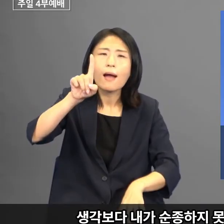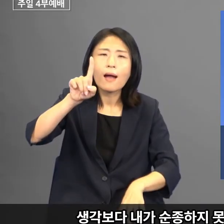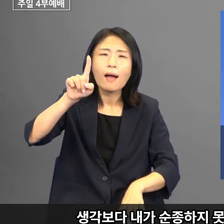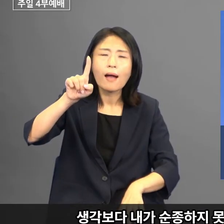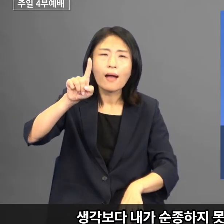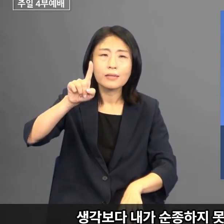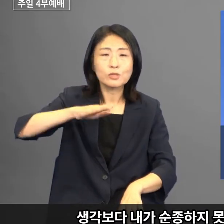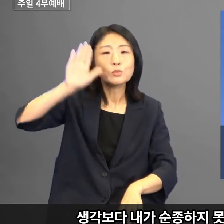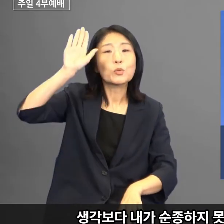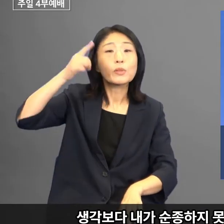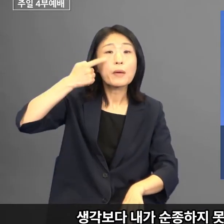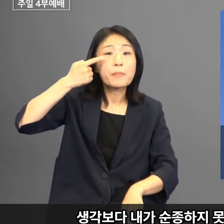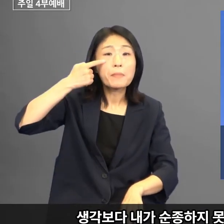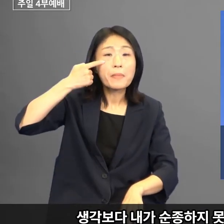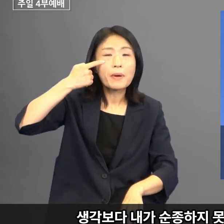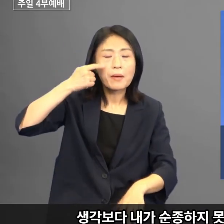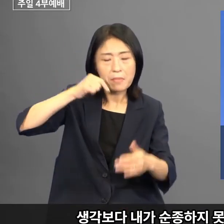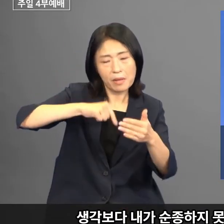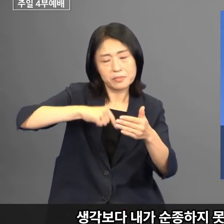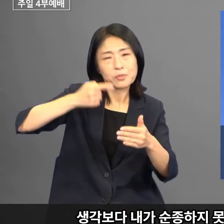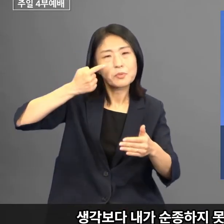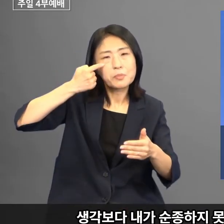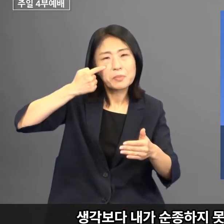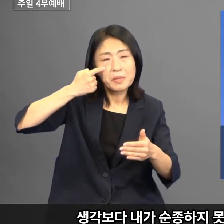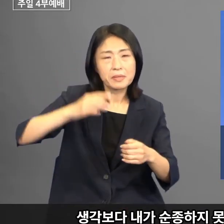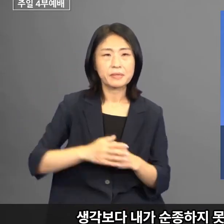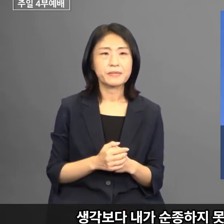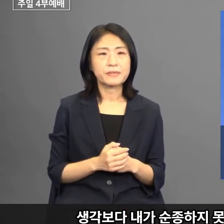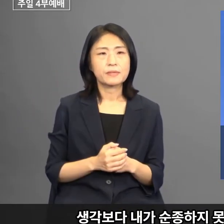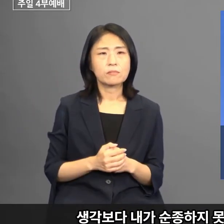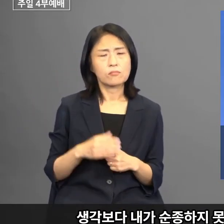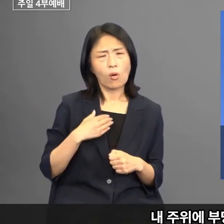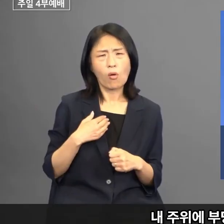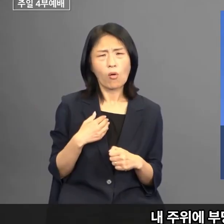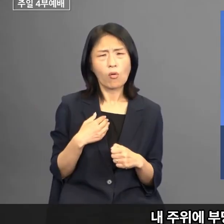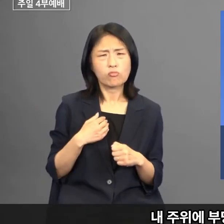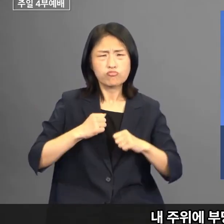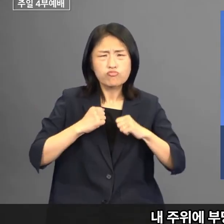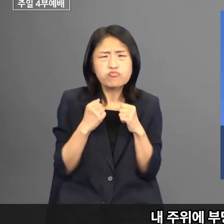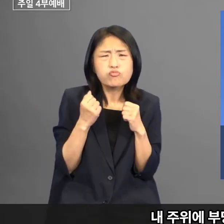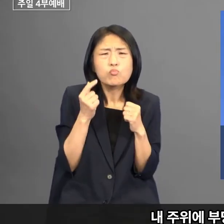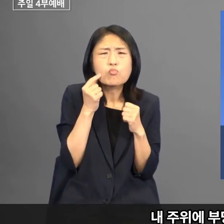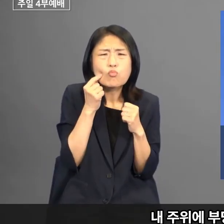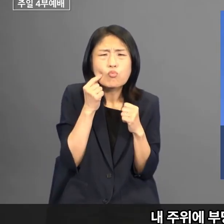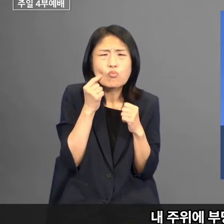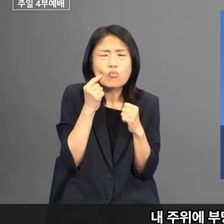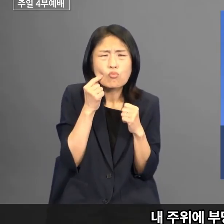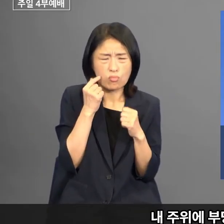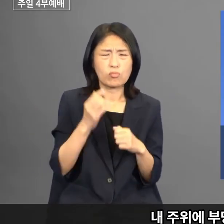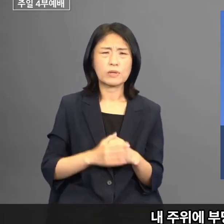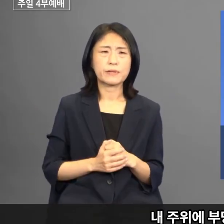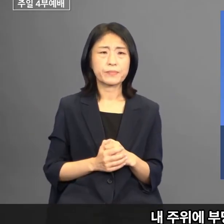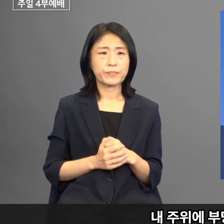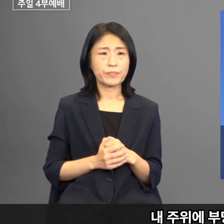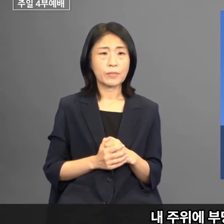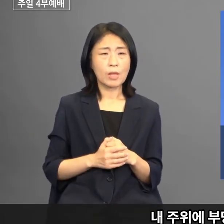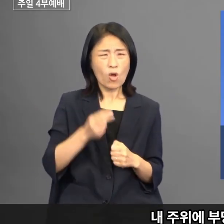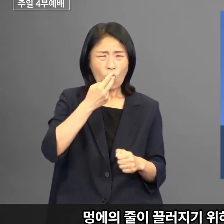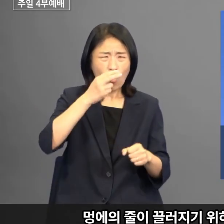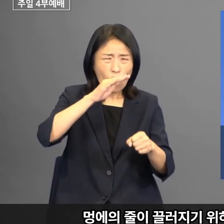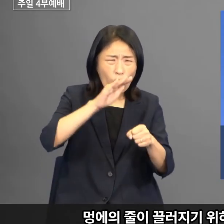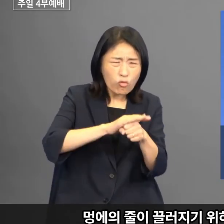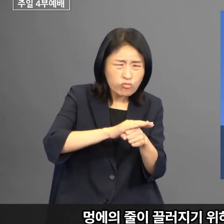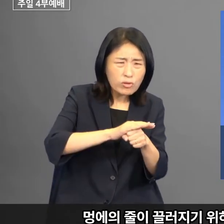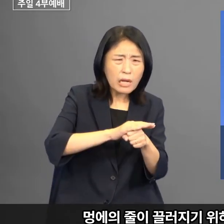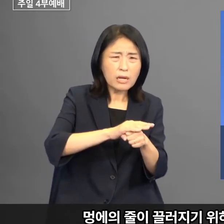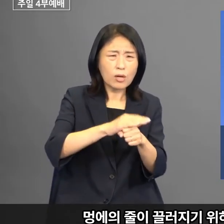생각보다 내가 순종하지 못하고 있구나를 알게 될 겁니다. 내 주위에 부당한 결박을 위해